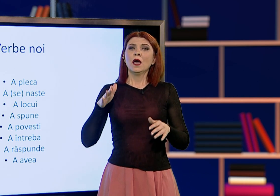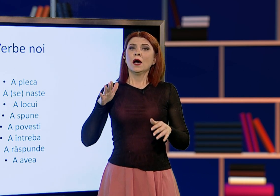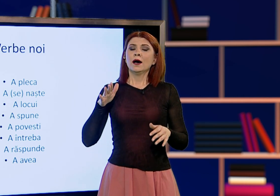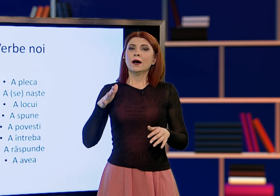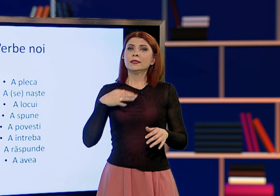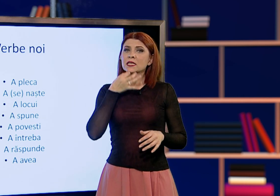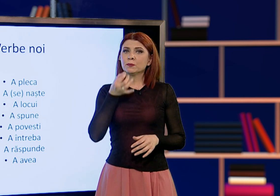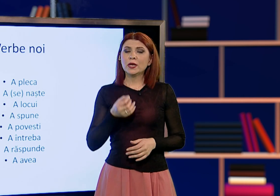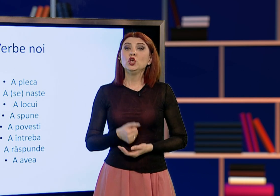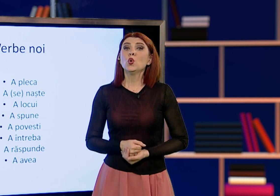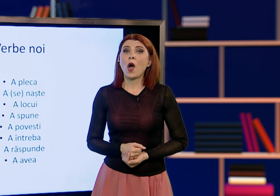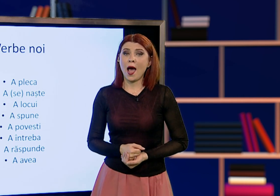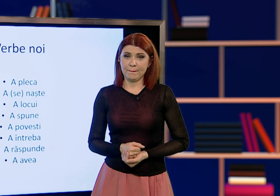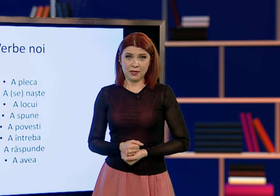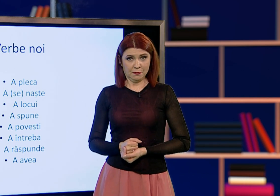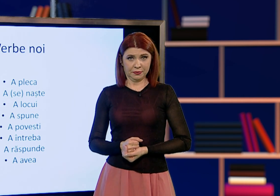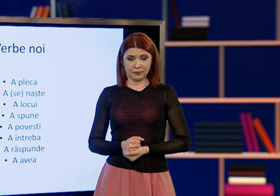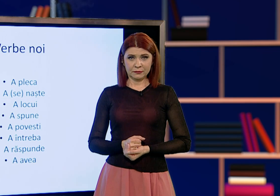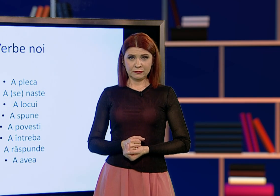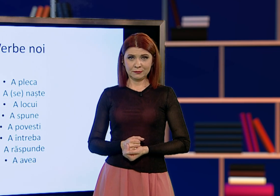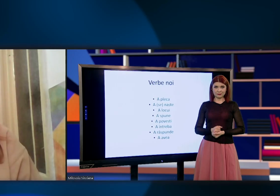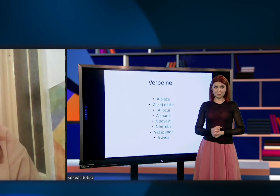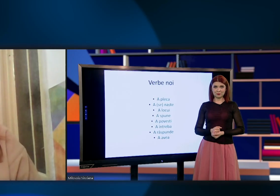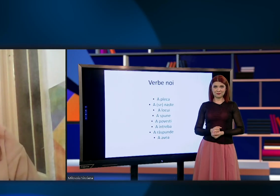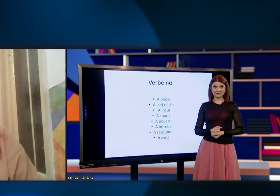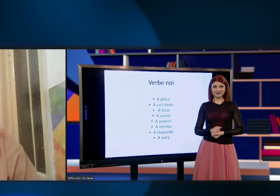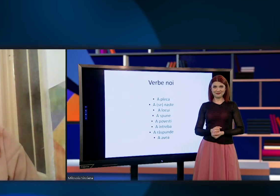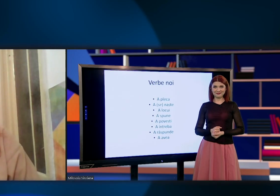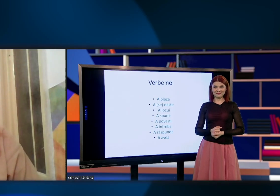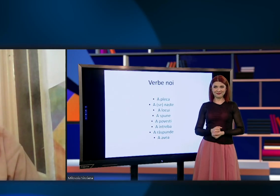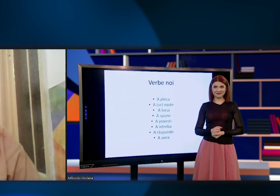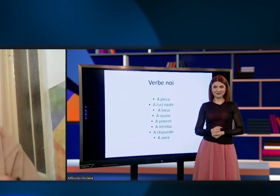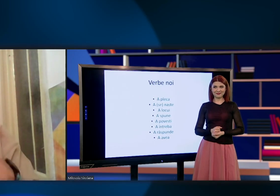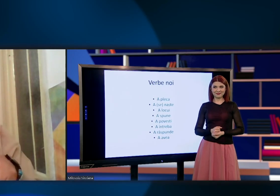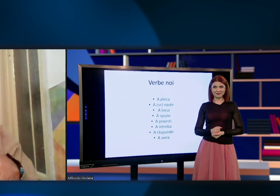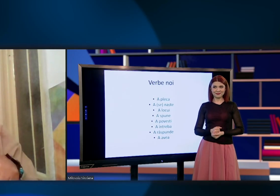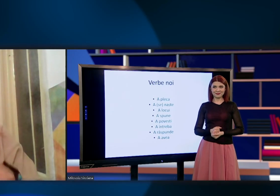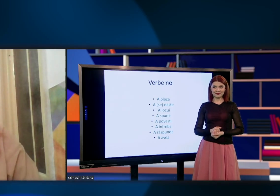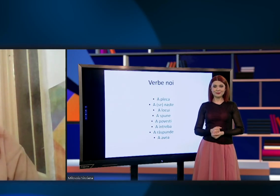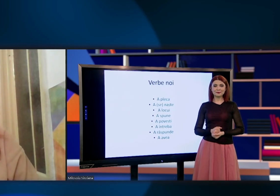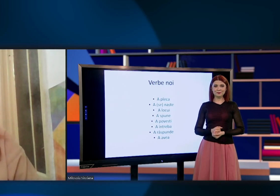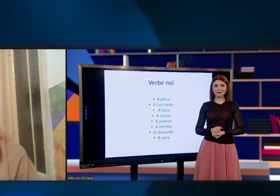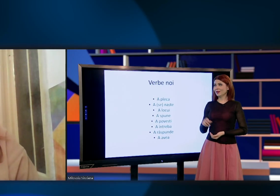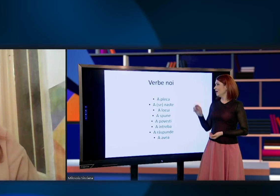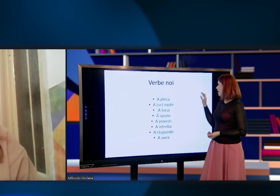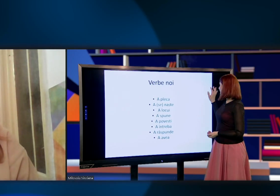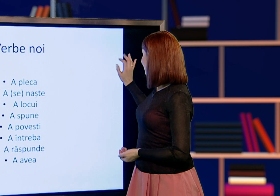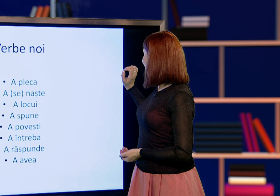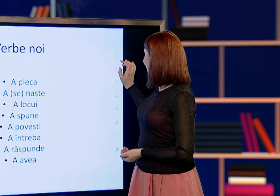dar spune nu am timp nu am timp aș vrea să mă